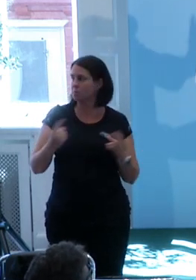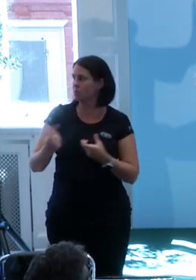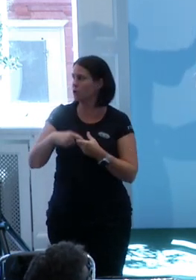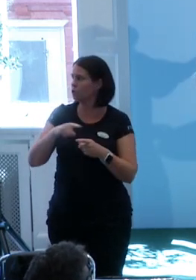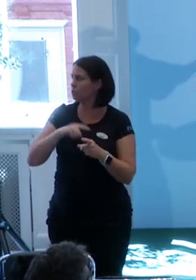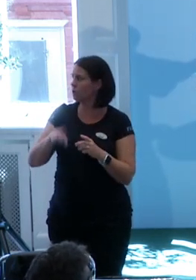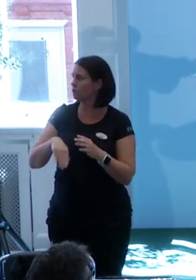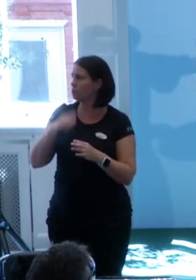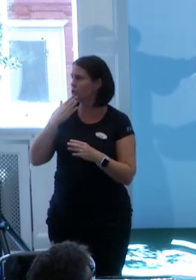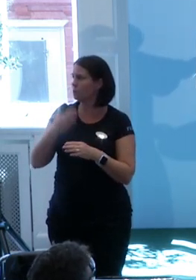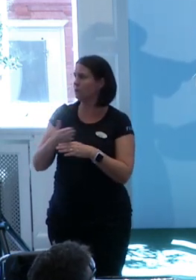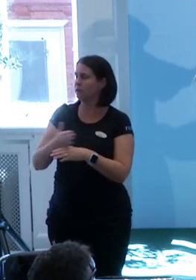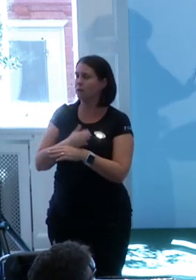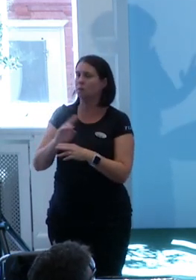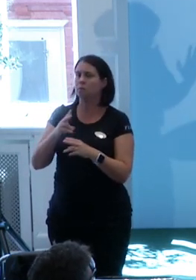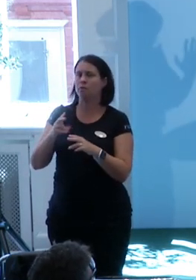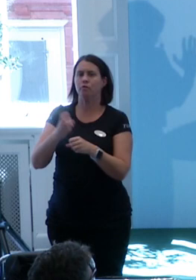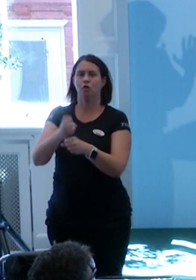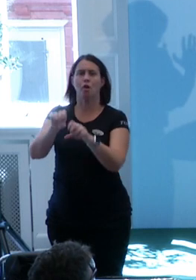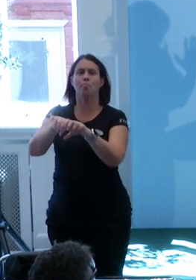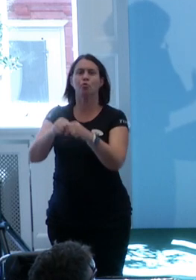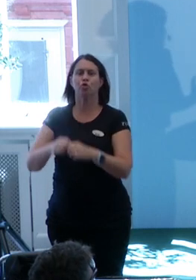tänkte vi skulle bryta ner det här nu i vår diskussion.